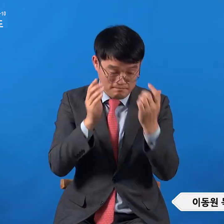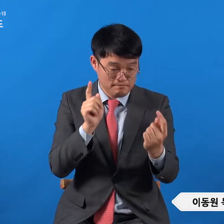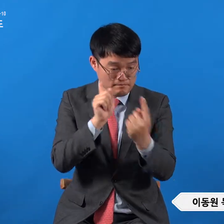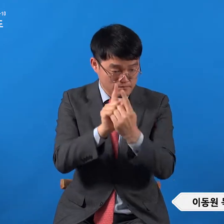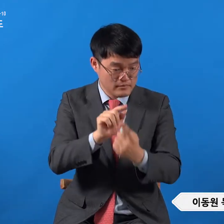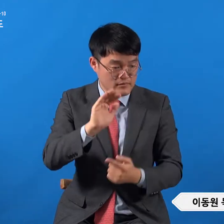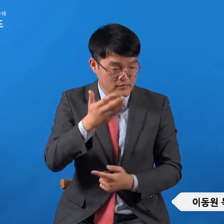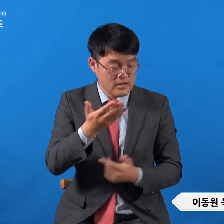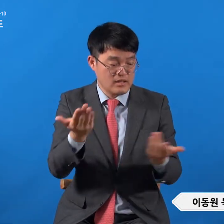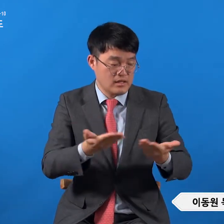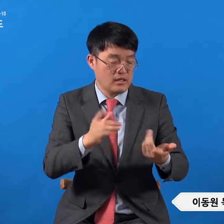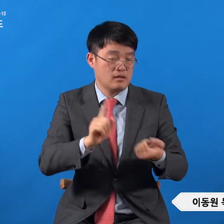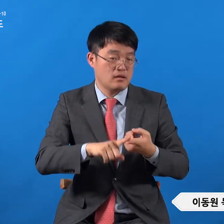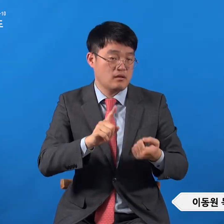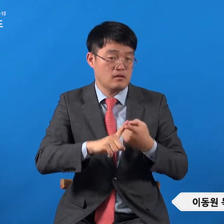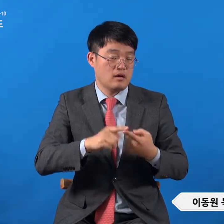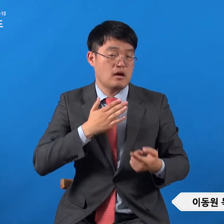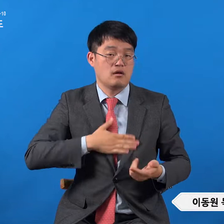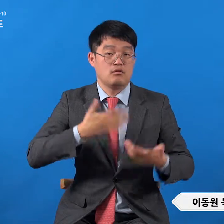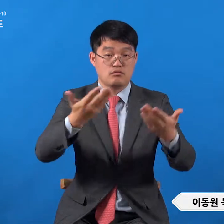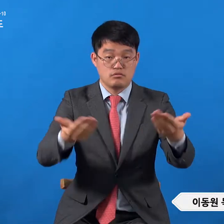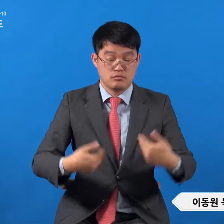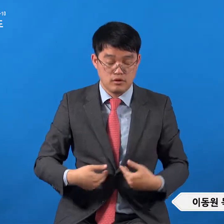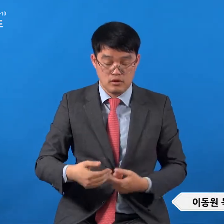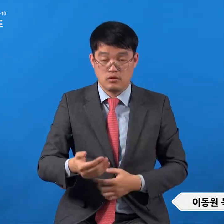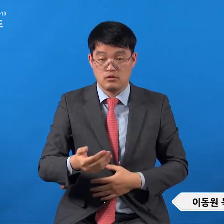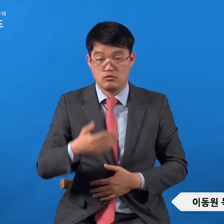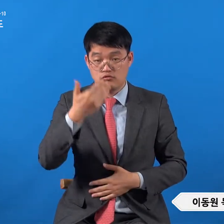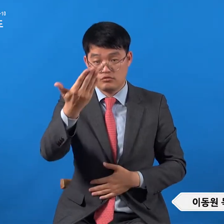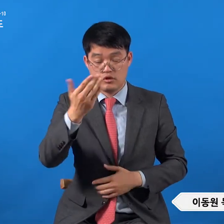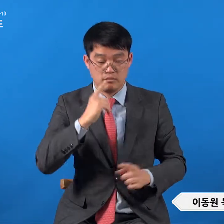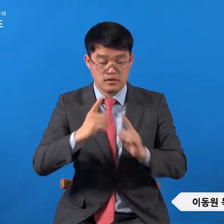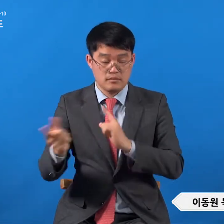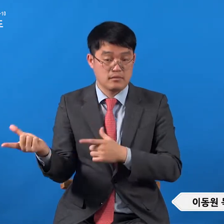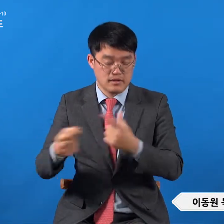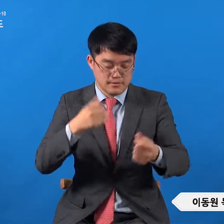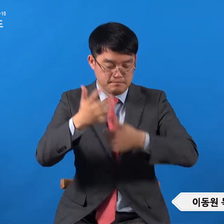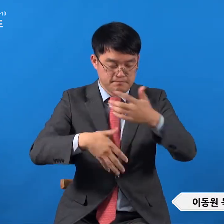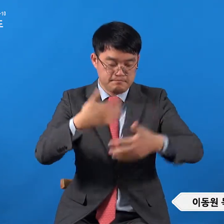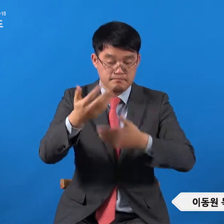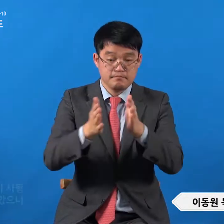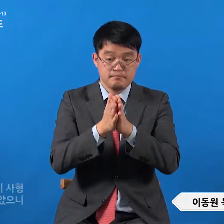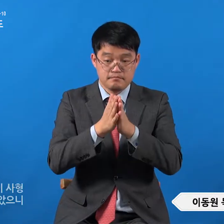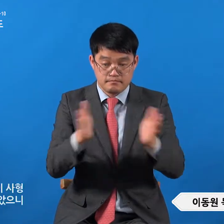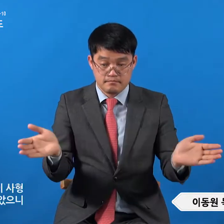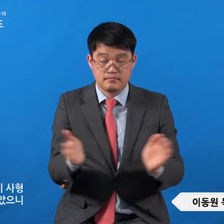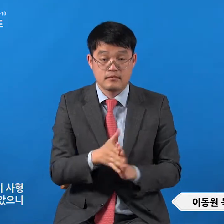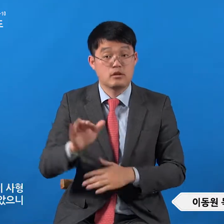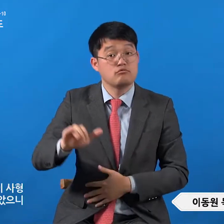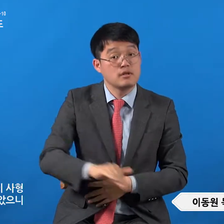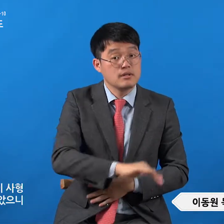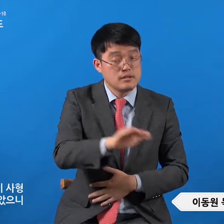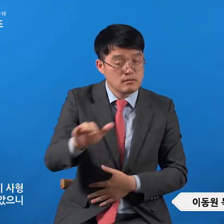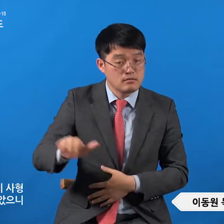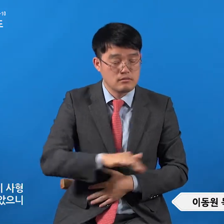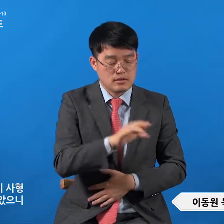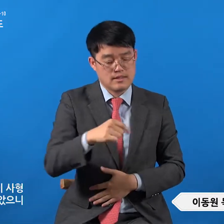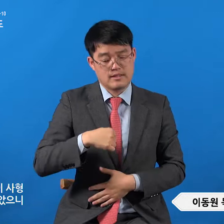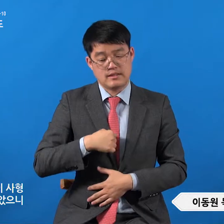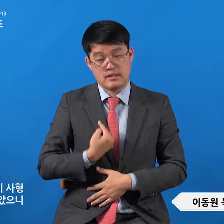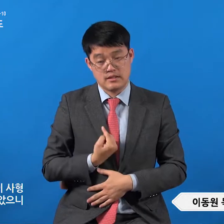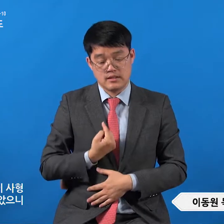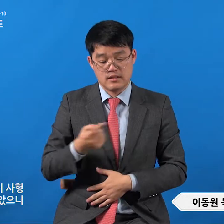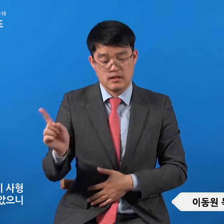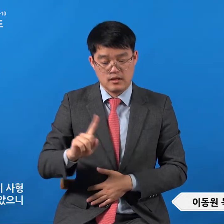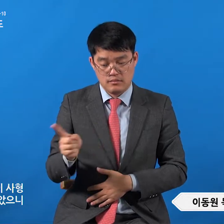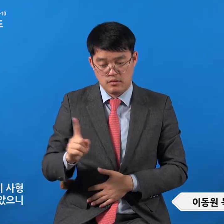일을 더 가르칩니다. 9절입니다. 9절 말씀을 다 같이 읽겠습니다. 시작. 우리는 우리